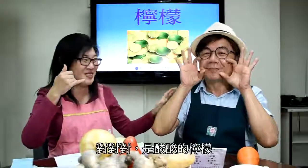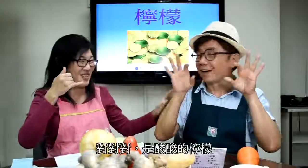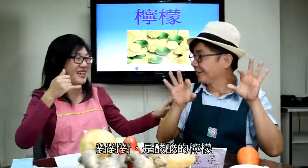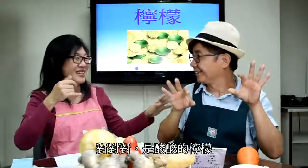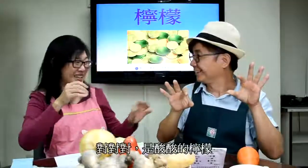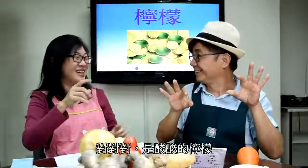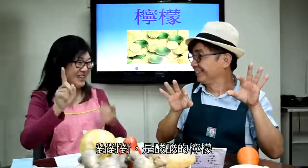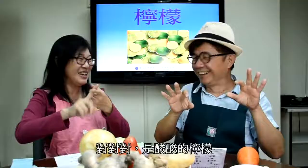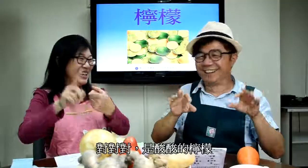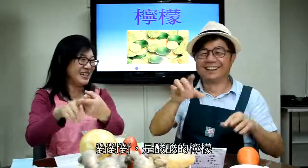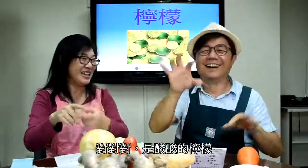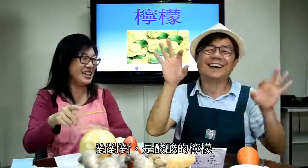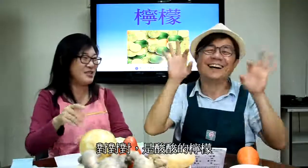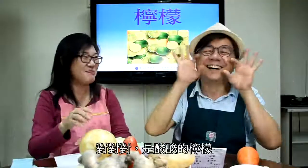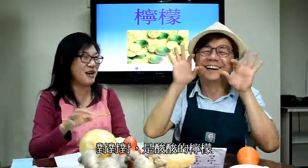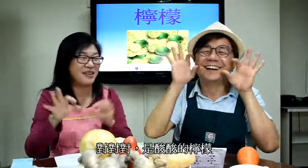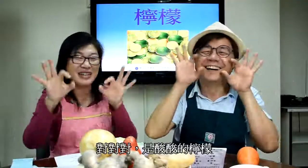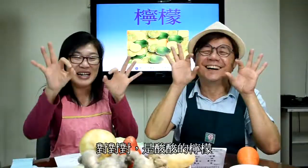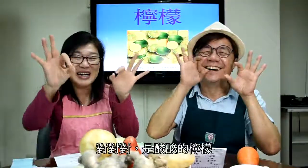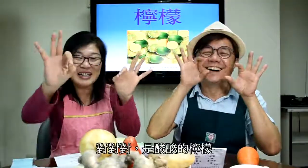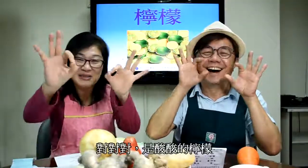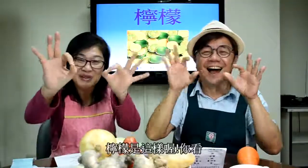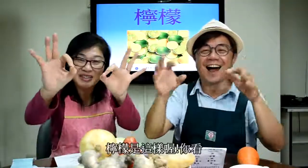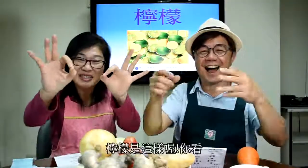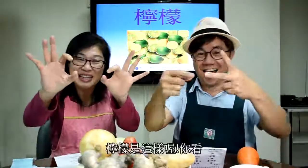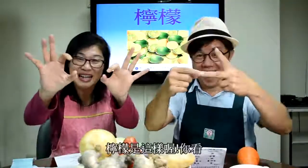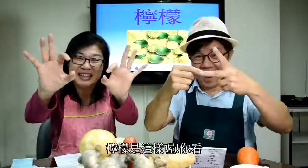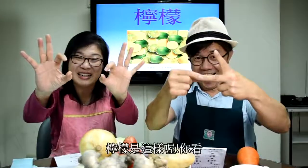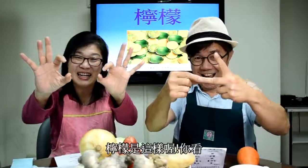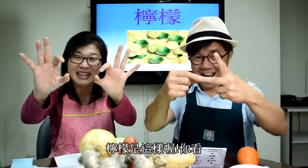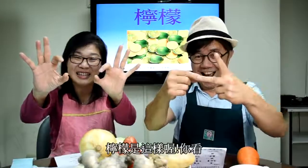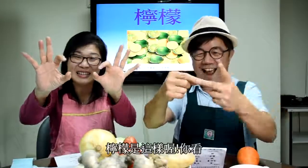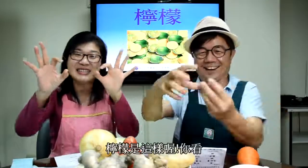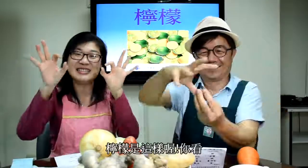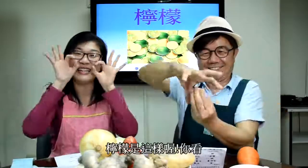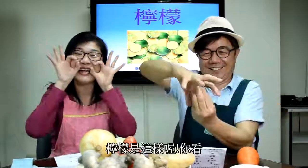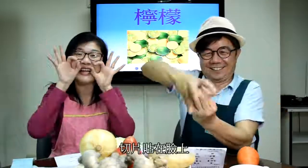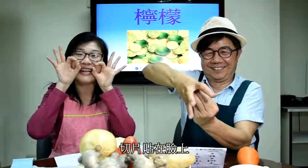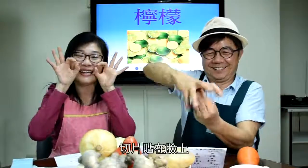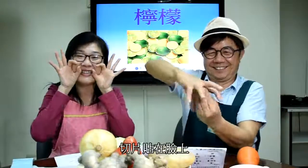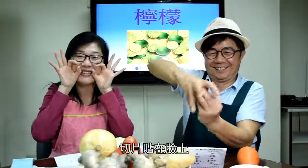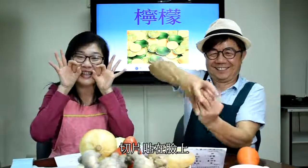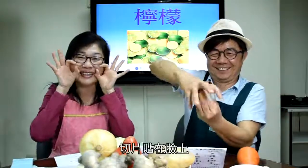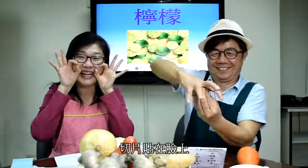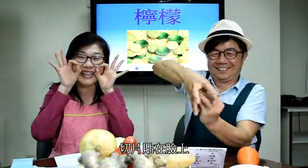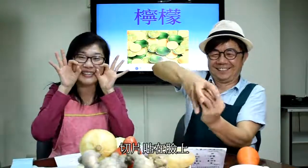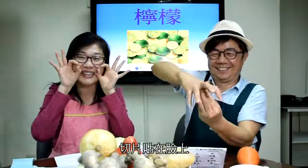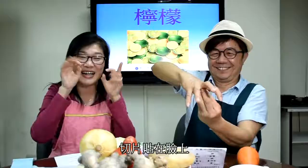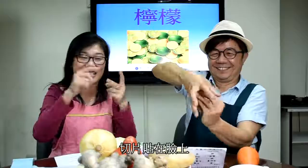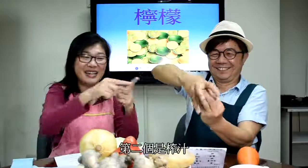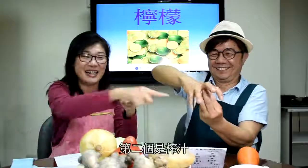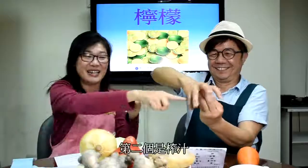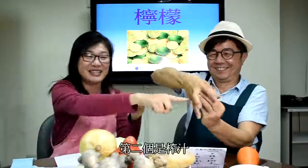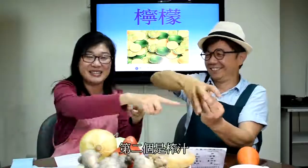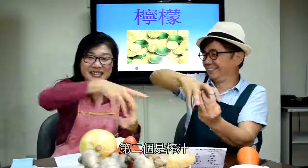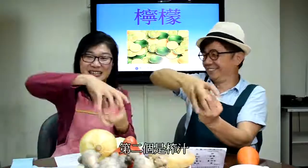的柠檬，柠檬是这样啊，你看，切贴在脸上。第二个是榨